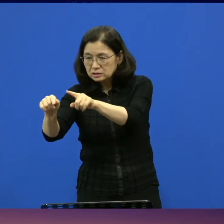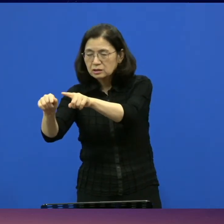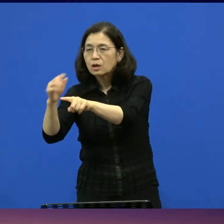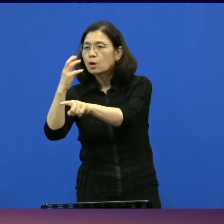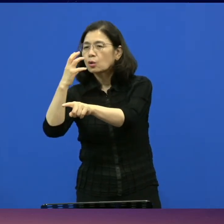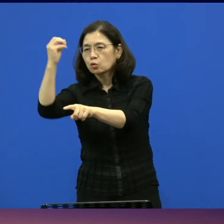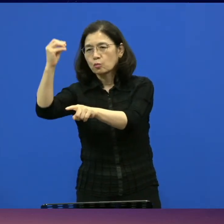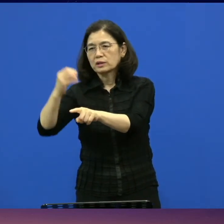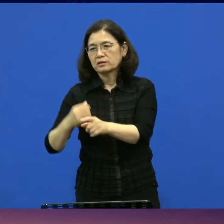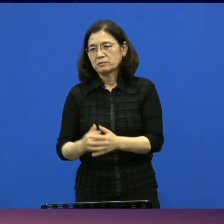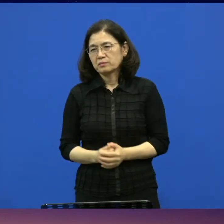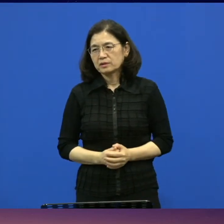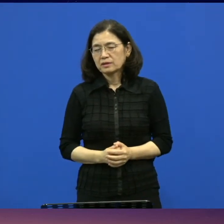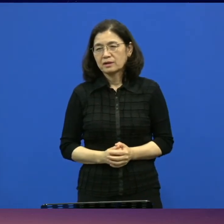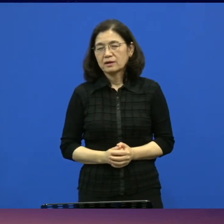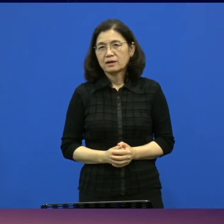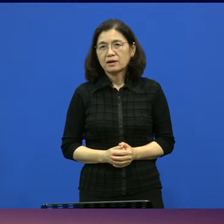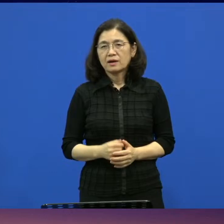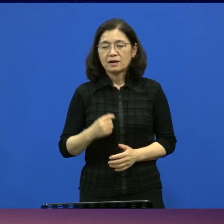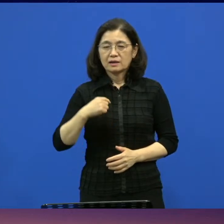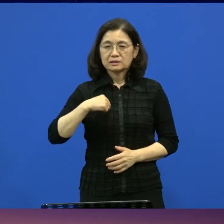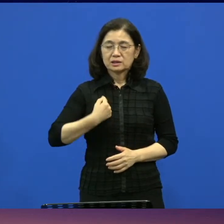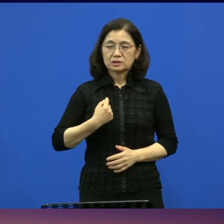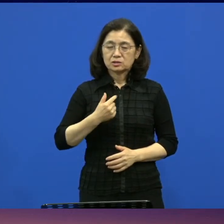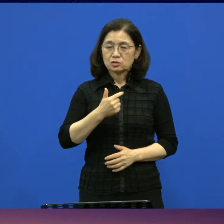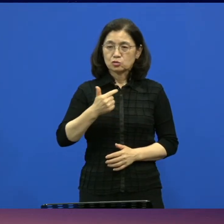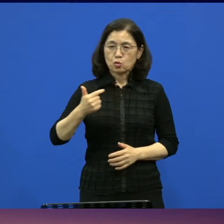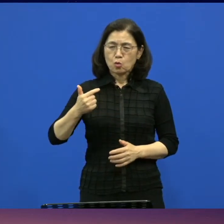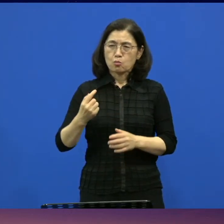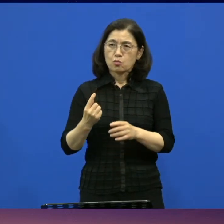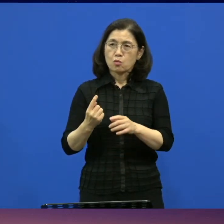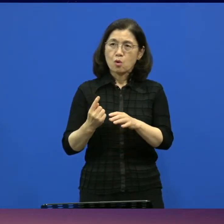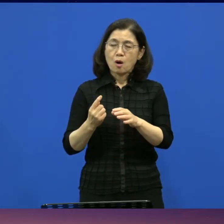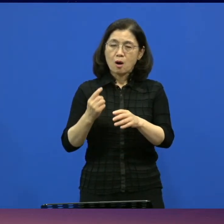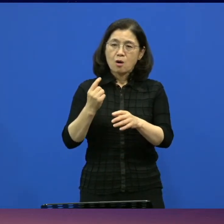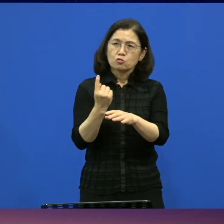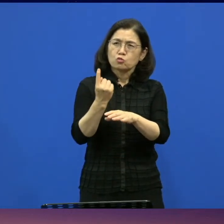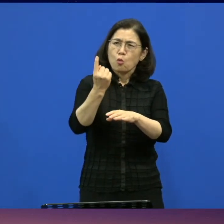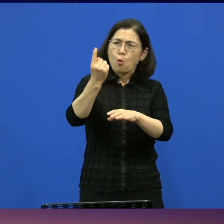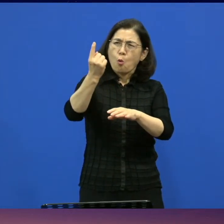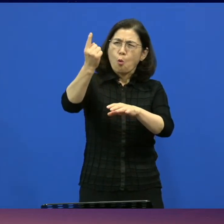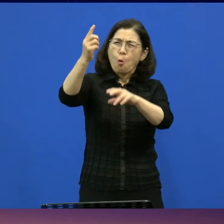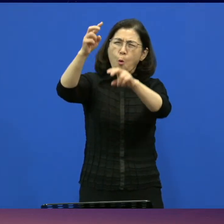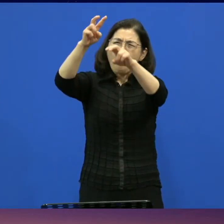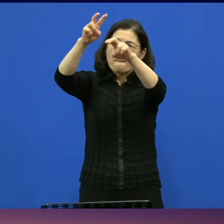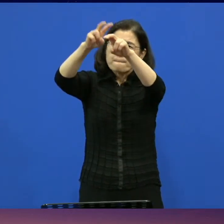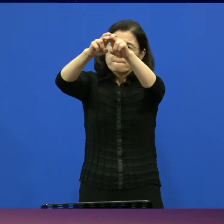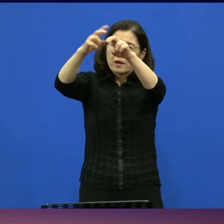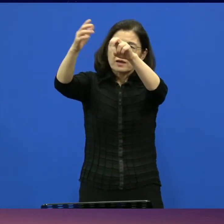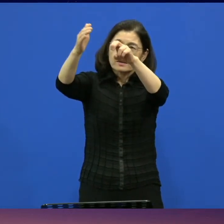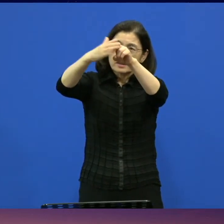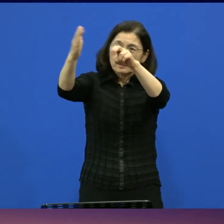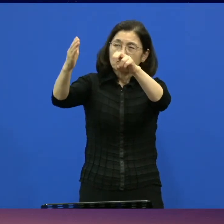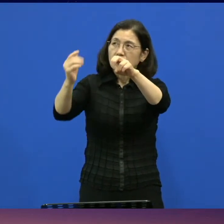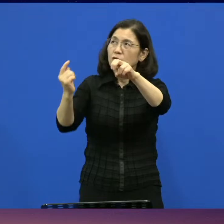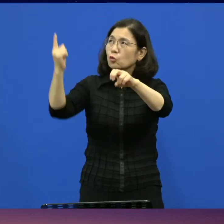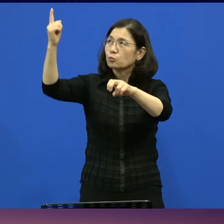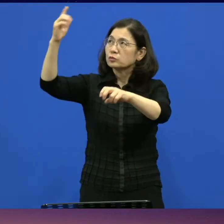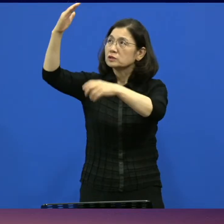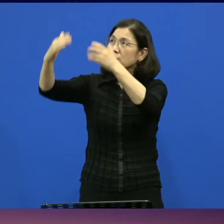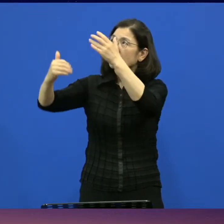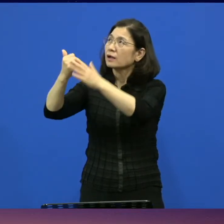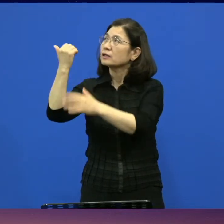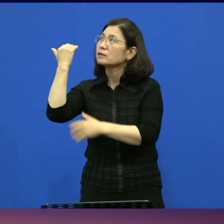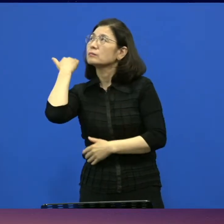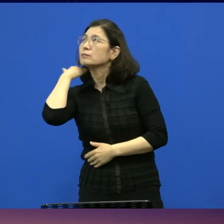여러분, 자신을 너무 높여놓으니까 높으신 하나님을 볼 수가 없어요. 자기가 하나님보다 더 높여져